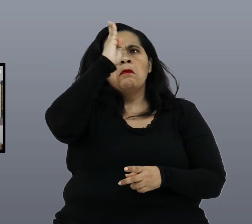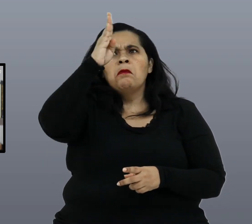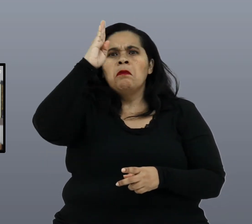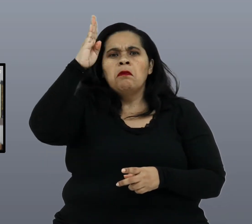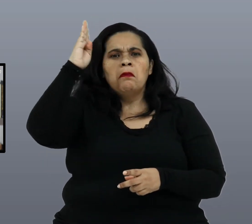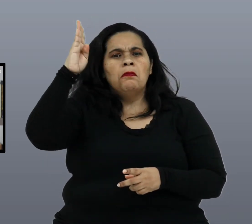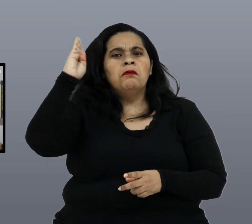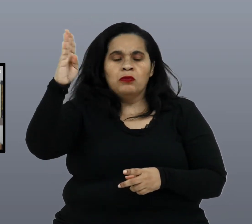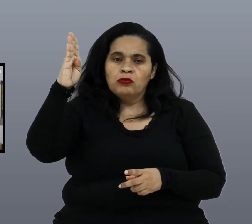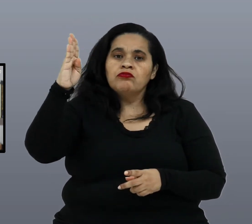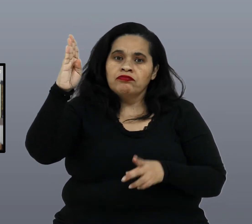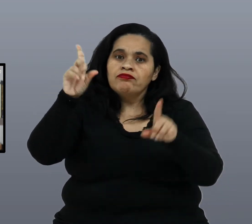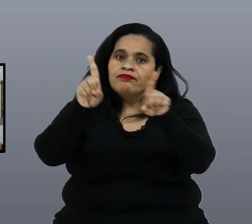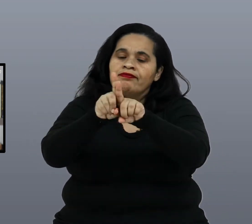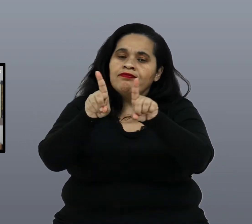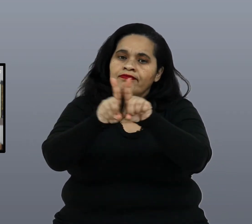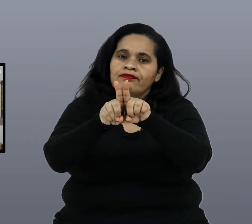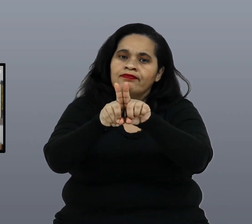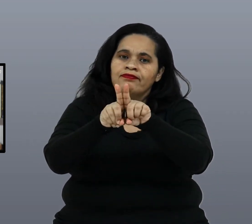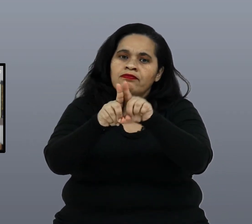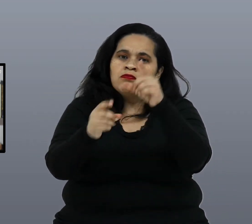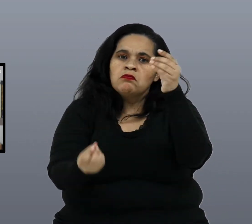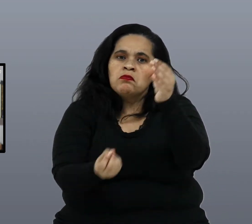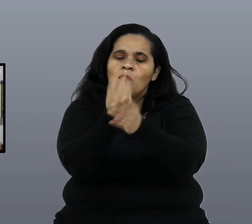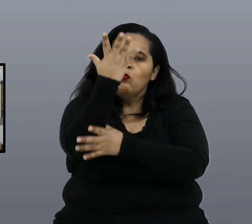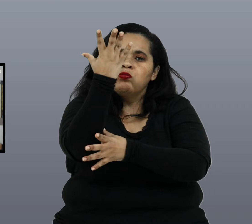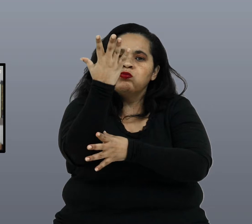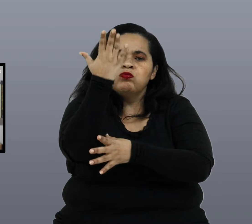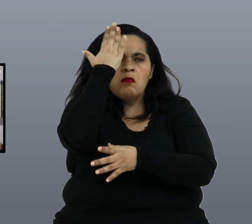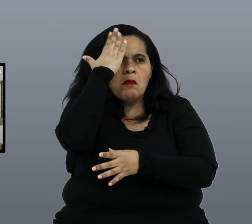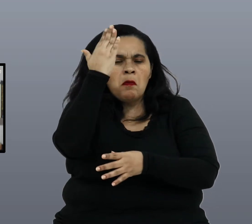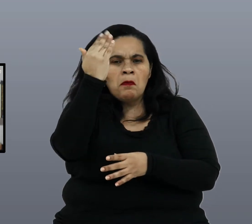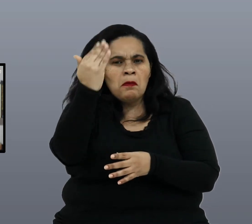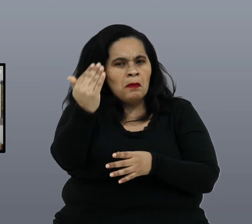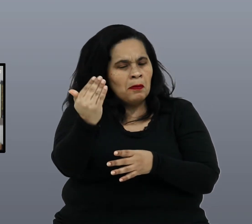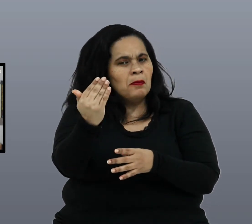essa grande biblioteca que ficou famosa, né,